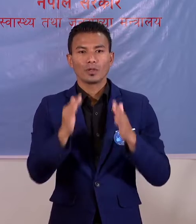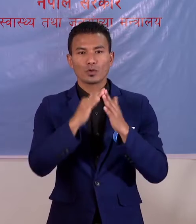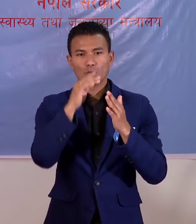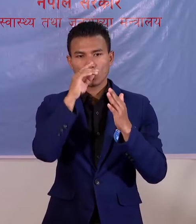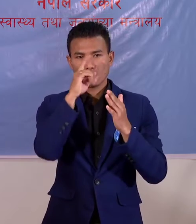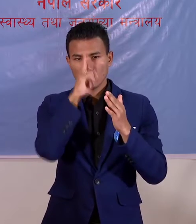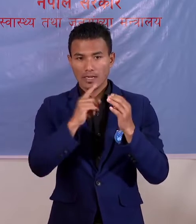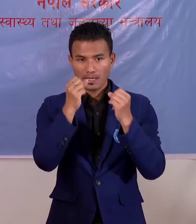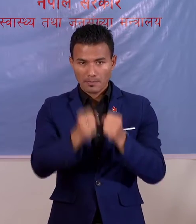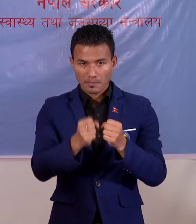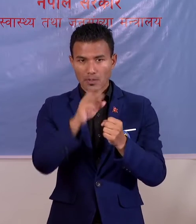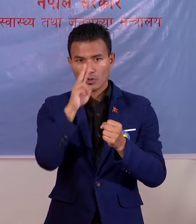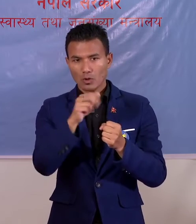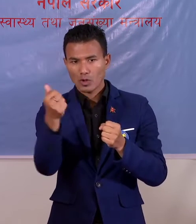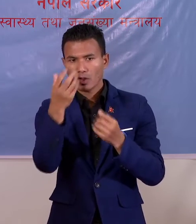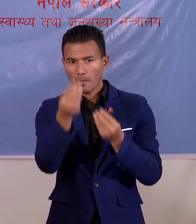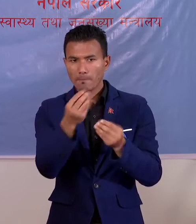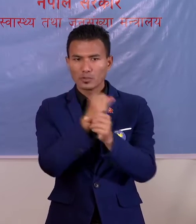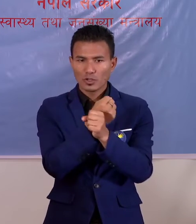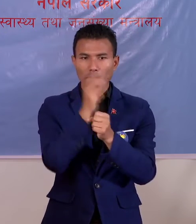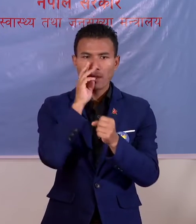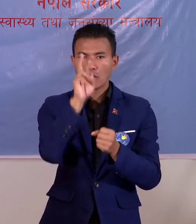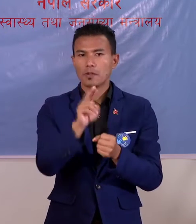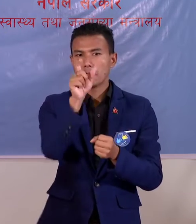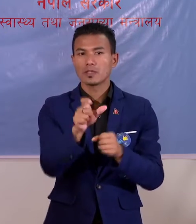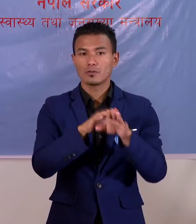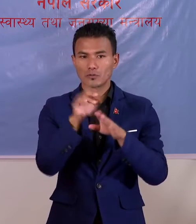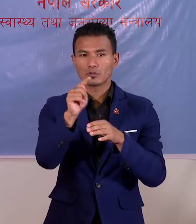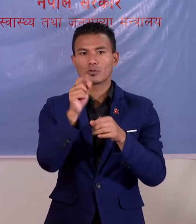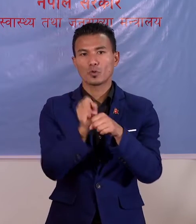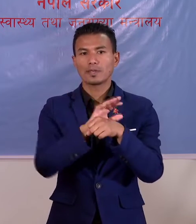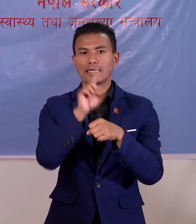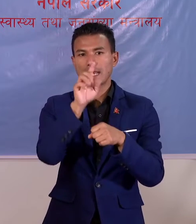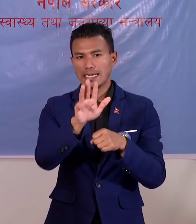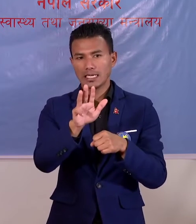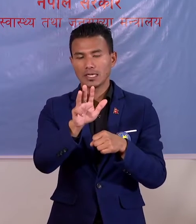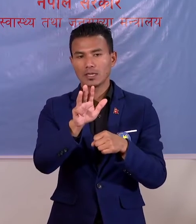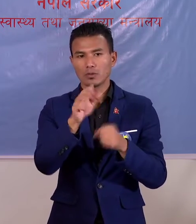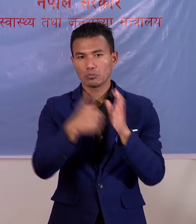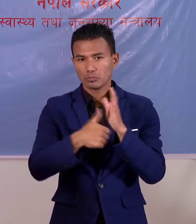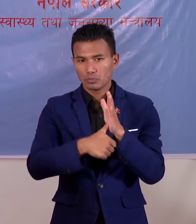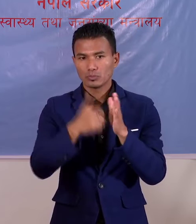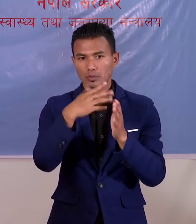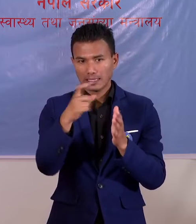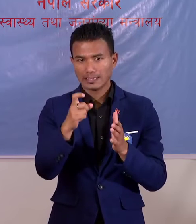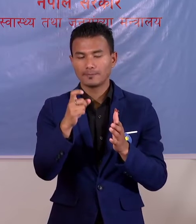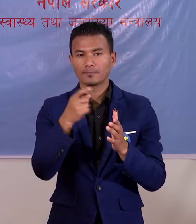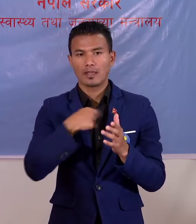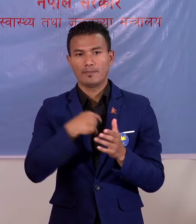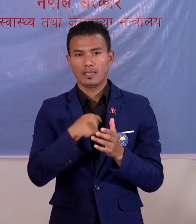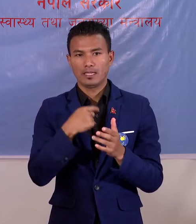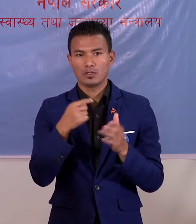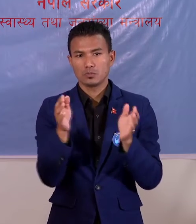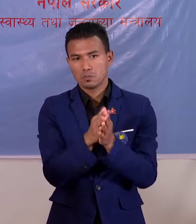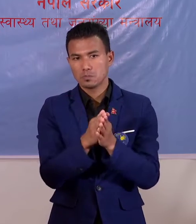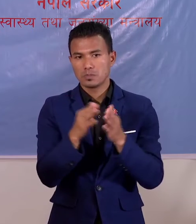क्वारेन्टाइनमा रहेका तथा अन्य न्यून जोखिममा रहेका व्यक्तिहरूको कोभिड-19 को टेस्टिङको लागि हामीले